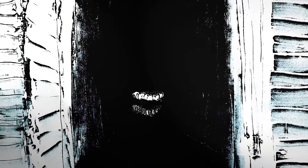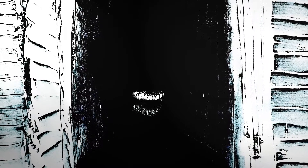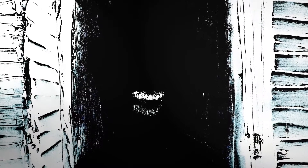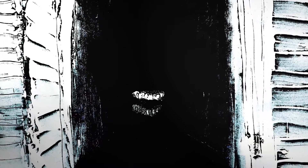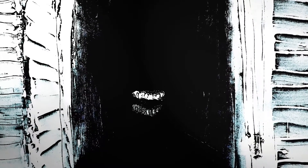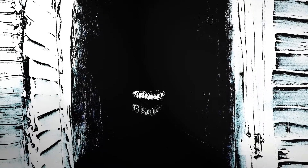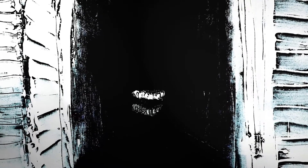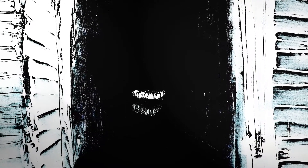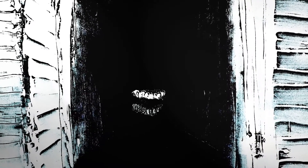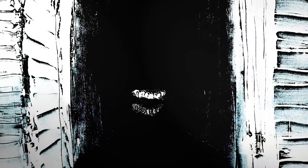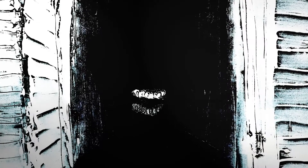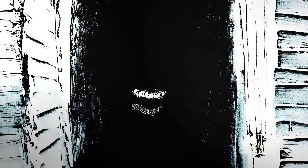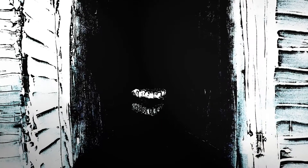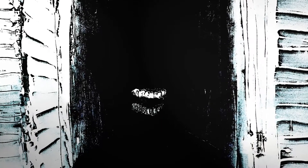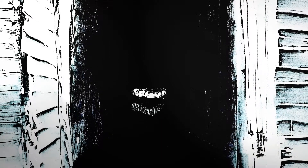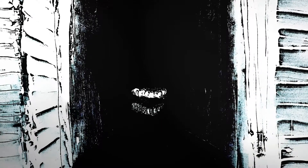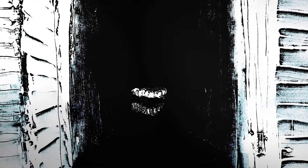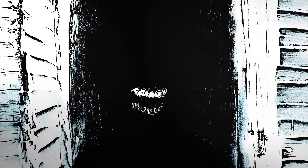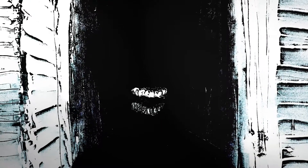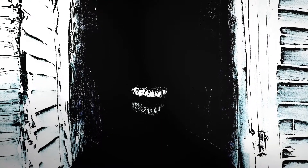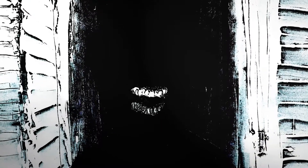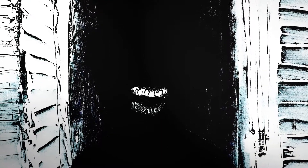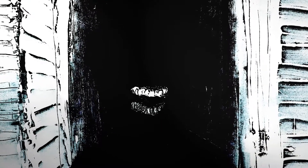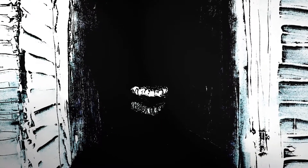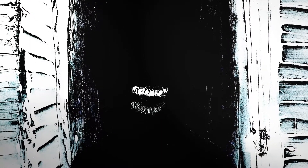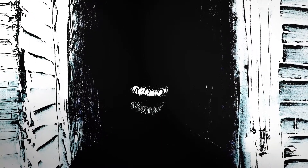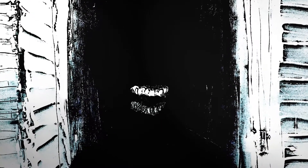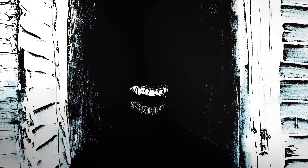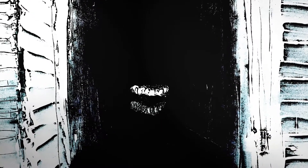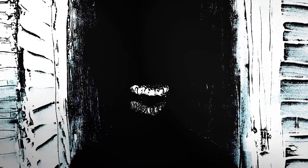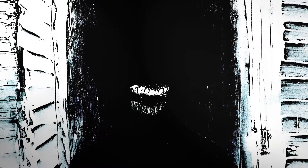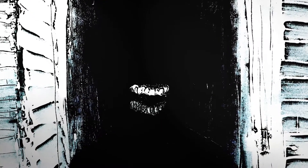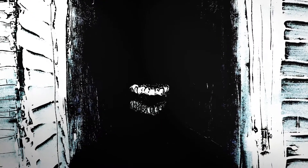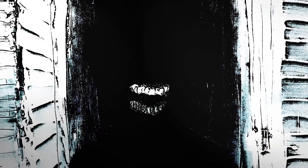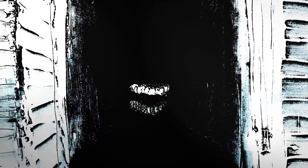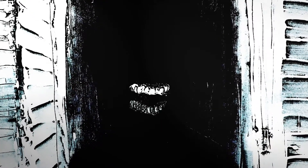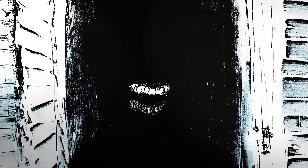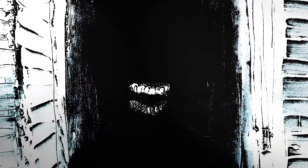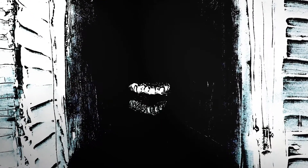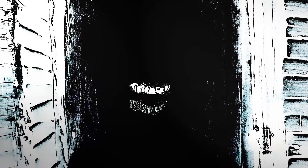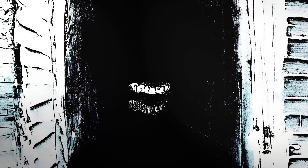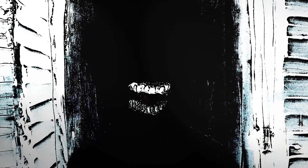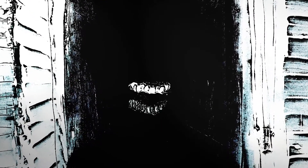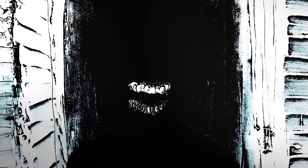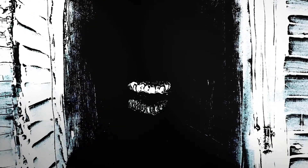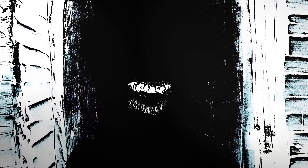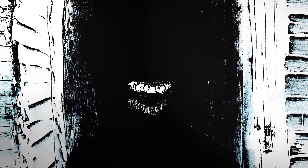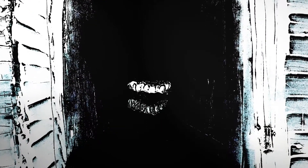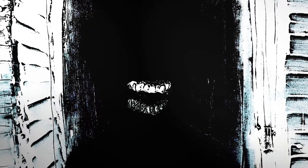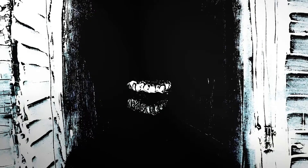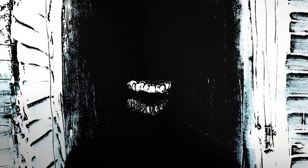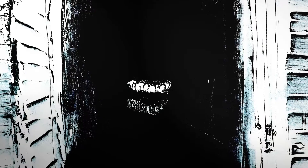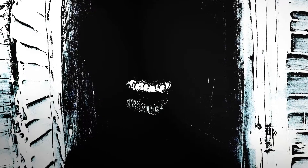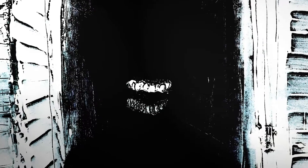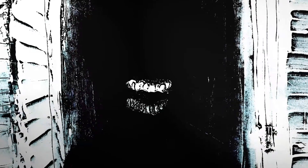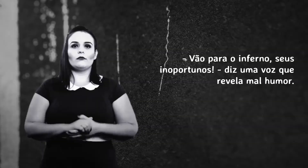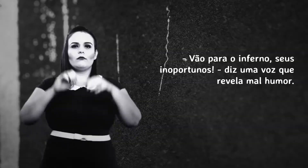venezianas, em meio à escuridão, percebemos a silhueta de um homem onde se destaca um sinistro sorriso. Vão para